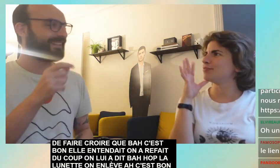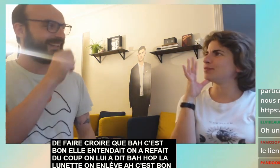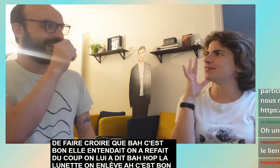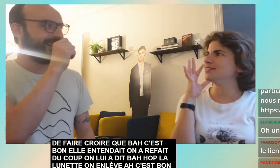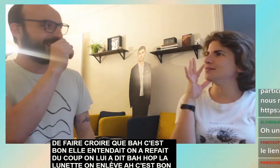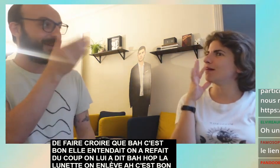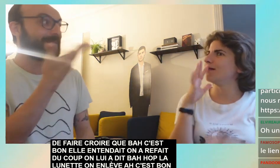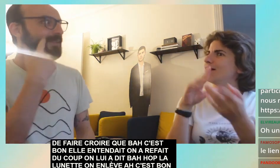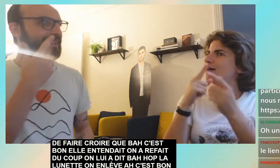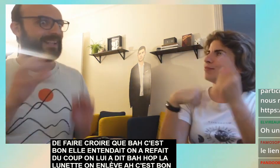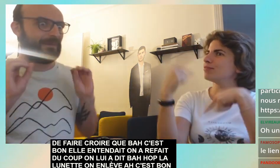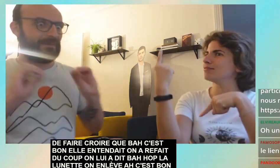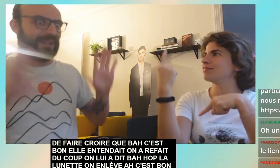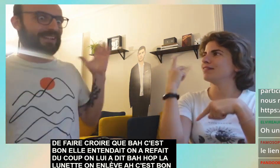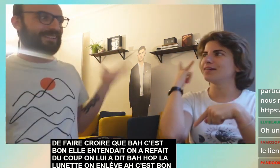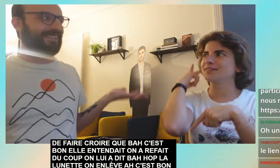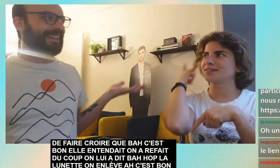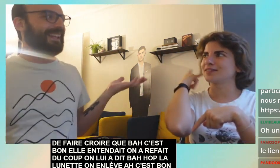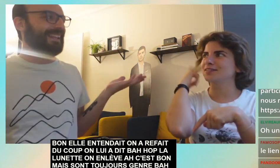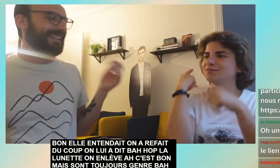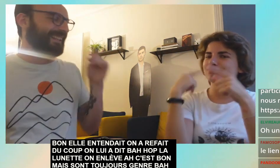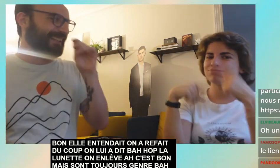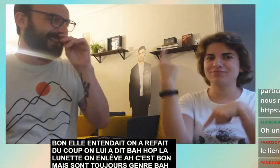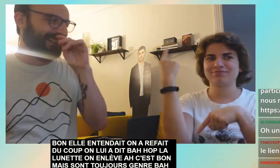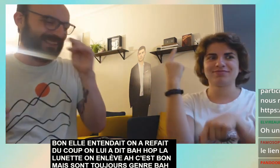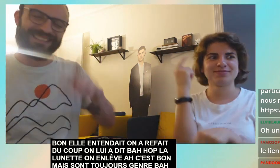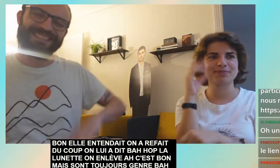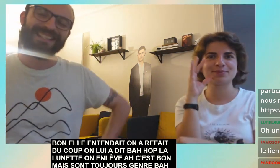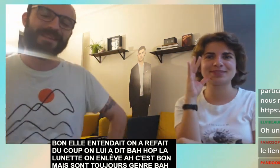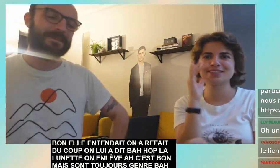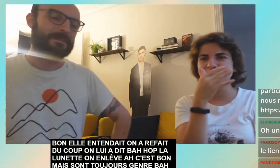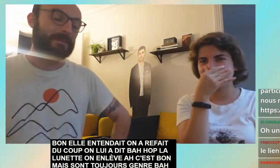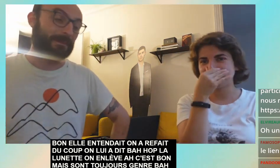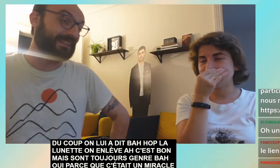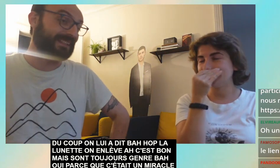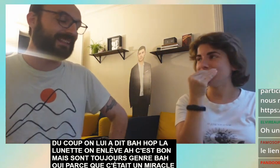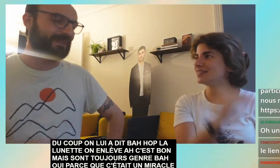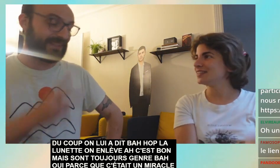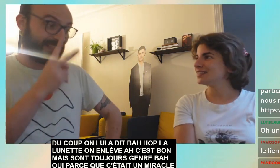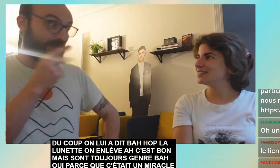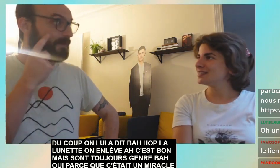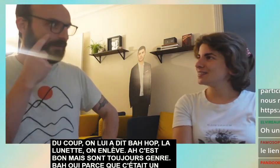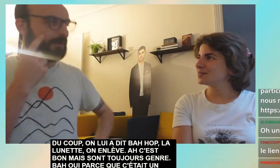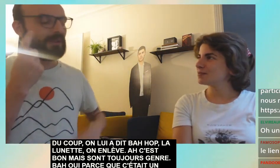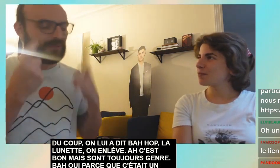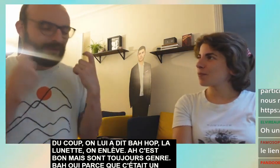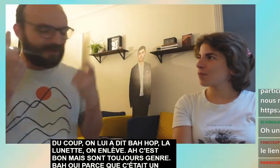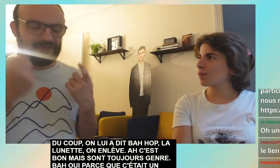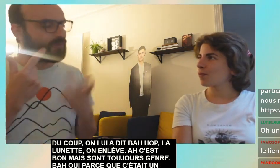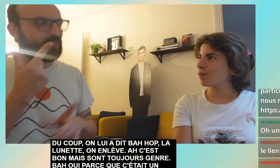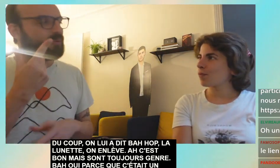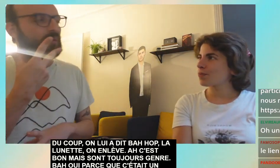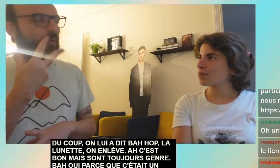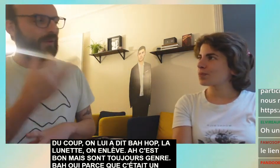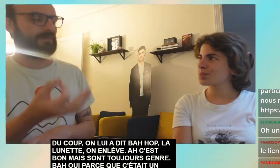pas possible. Bah oui, parce que là, c'était un miracle. Quoi. Voilà. Mais c'était rigolo parce que vraiment, il y a eu une réflexion de 2-3 semaines.